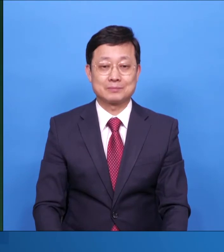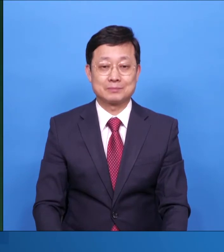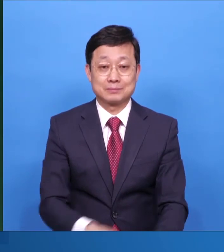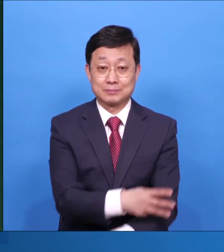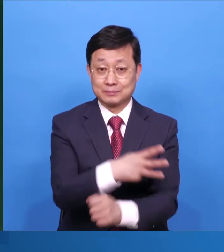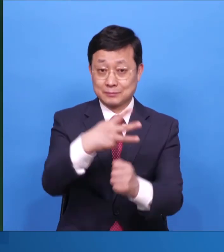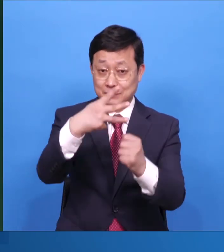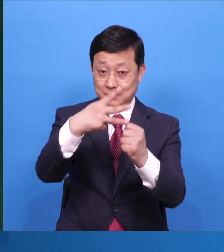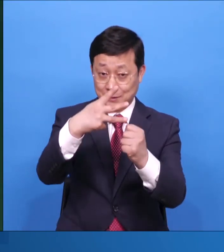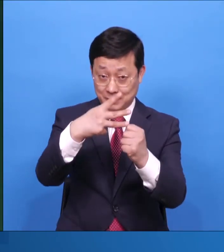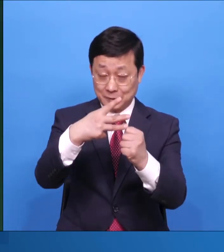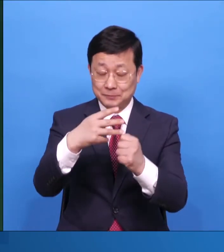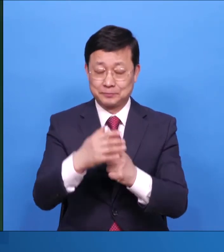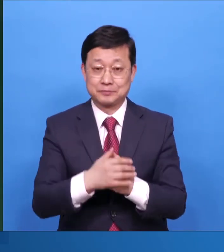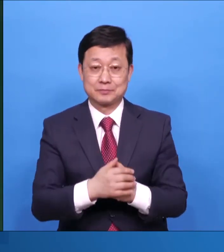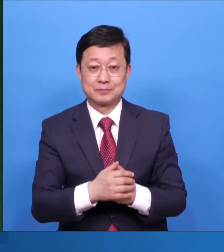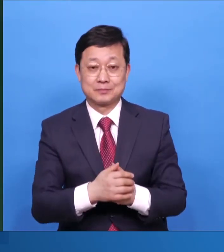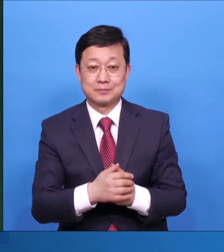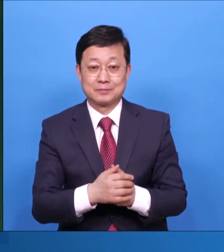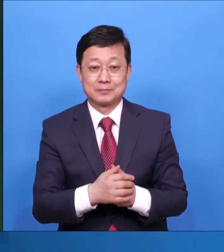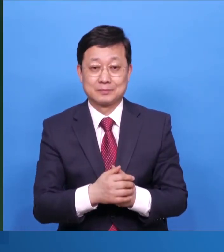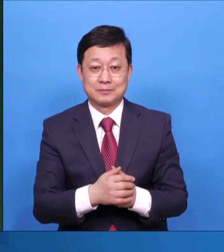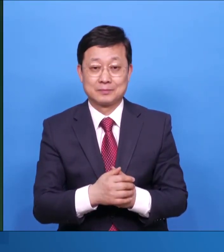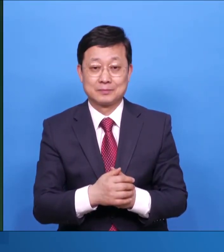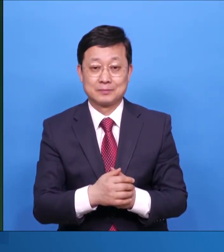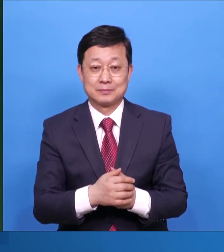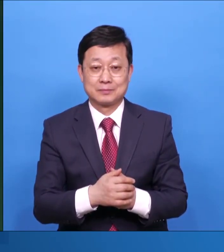아합 이후에 있었던